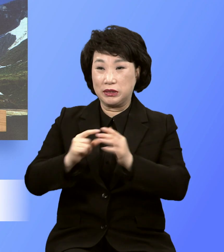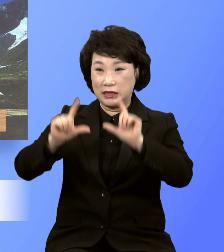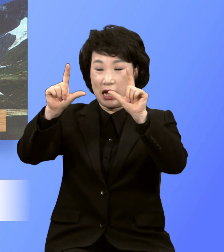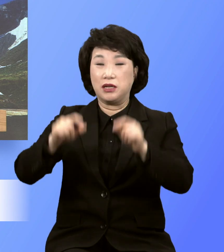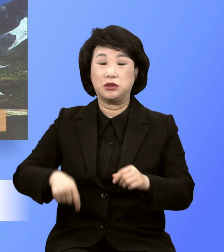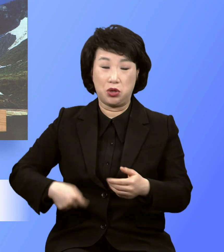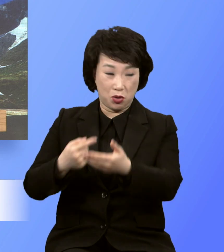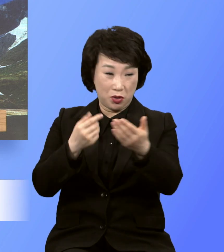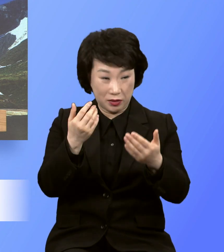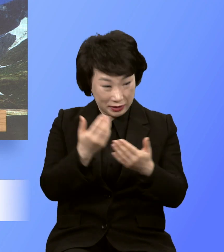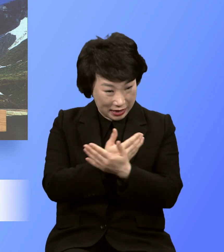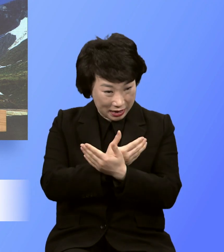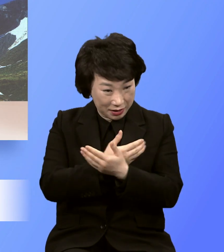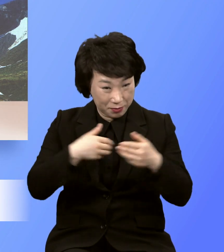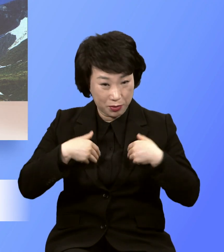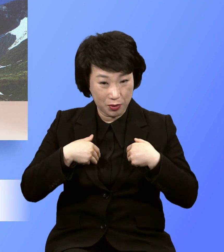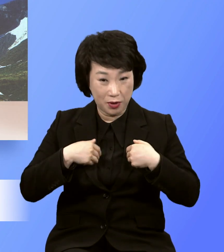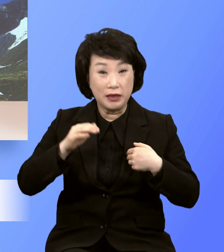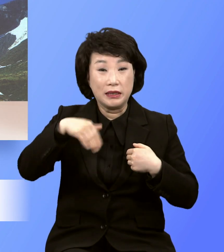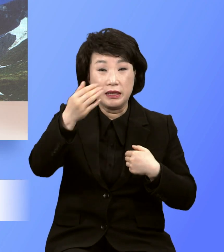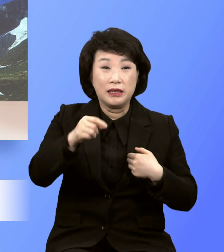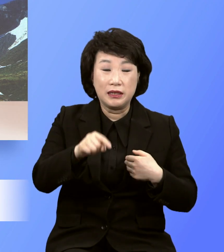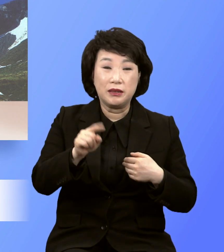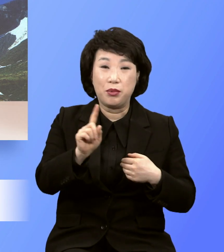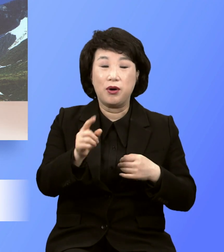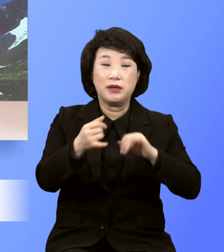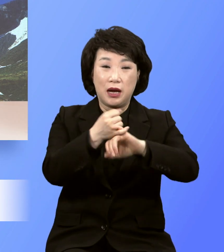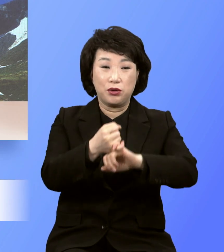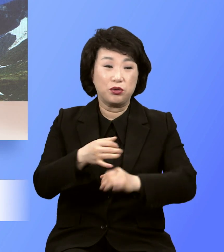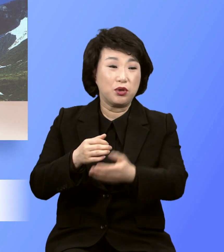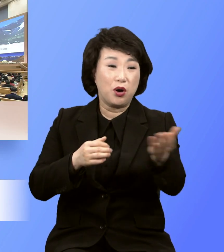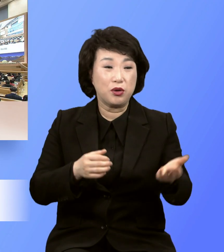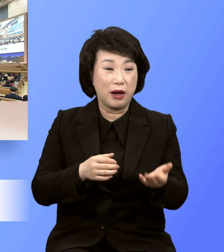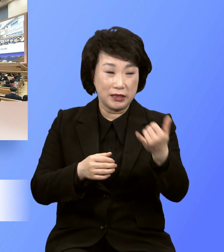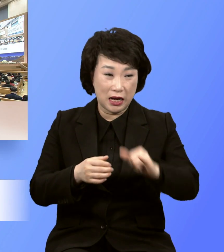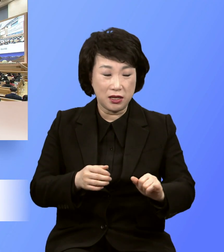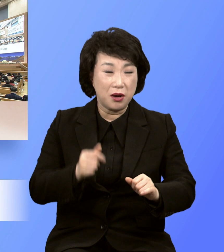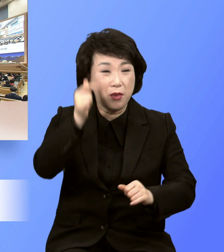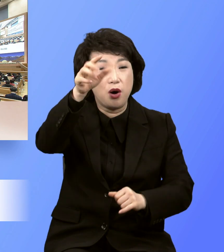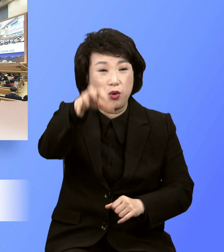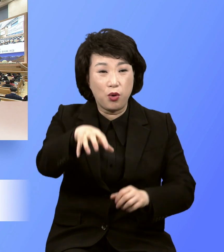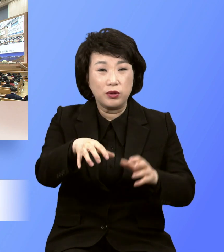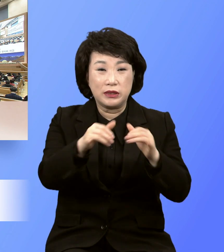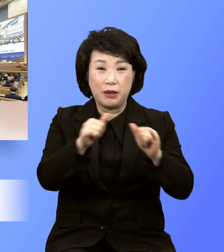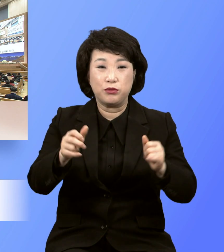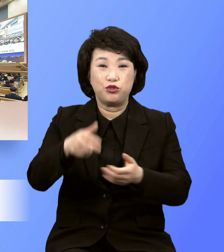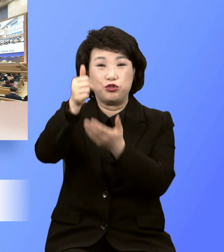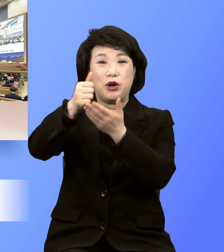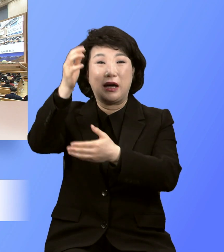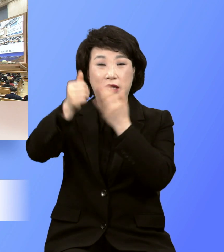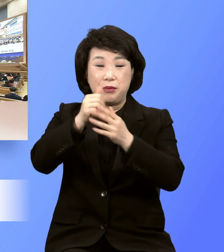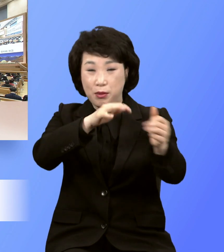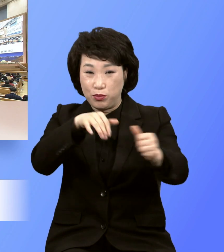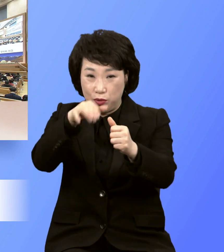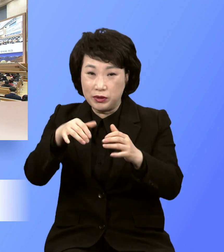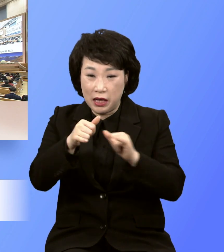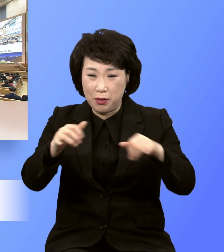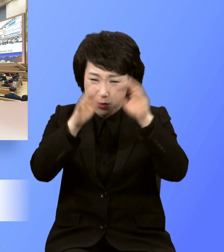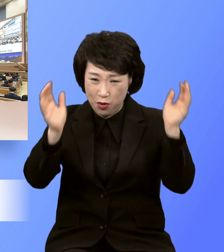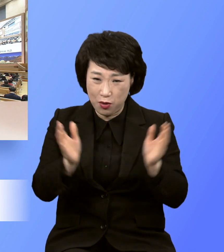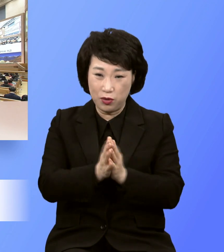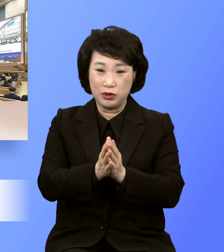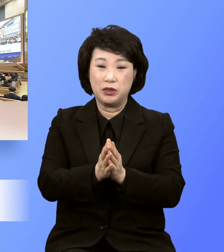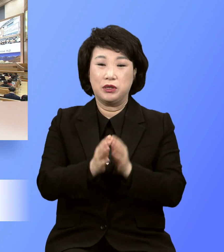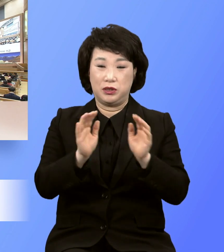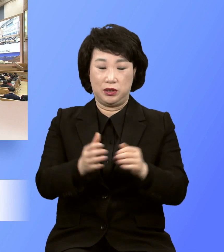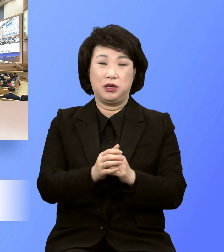회개하라. 또 읽어. 이 약속은 너희와 너희 자녀와 모든 먼데 사람 곧 주 우리 하나님이 얼마든지